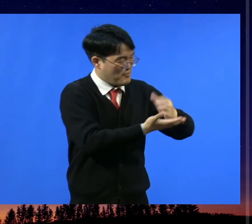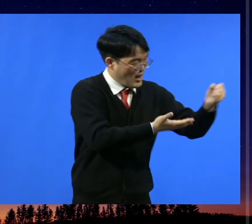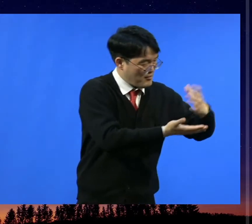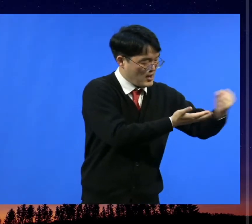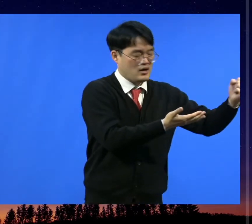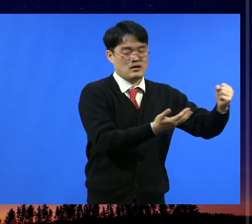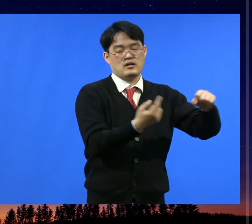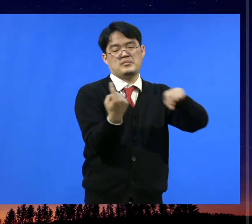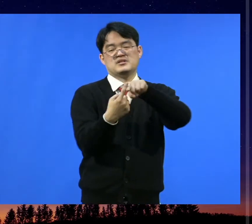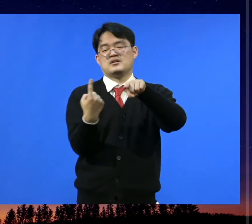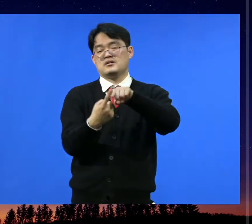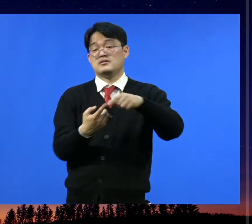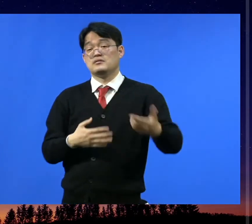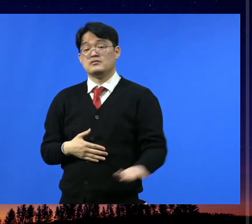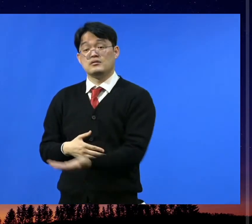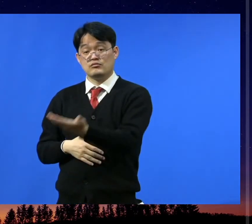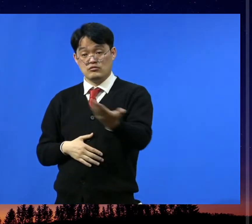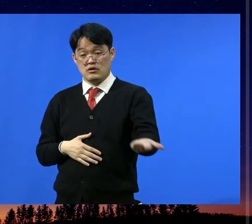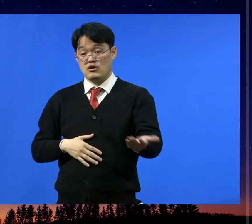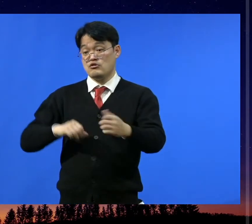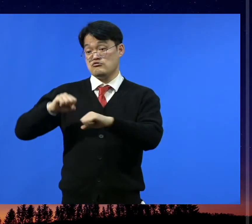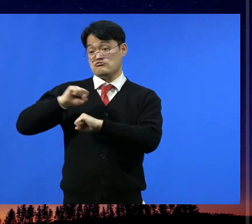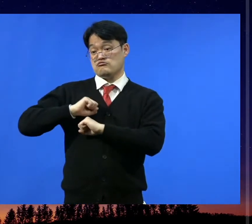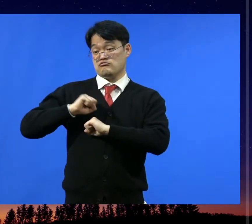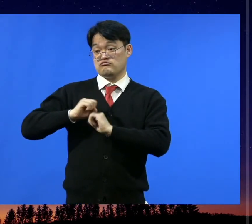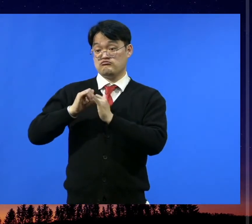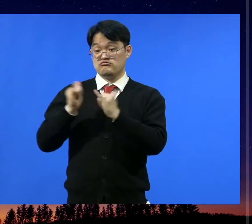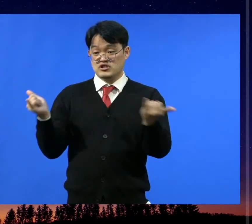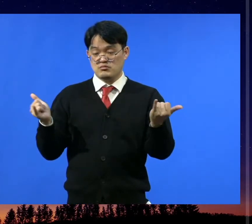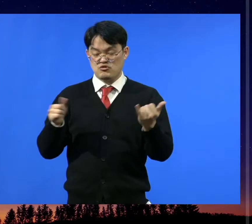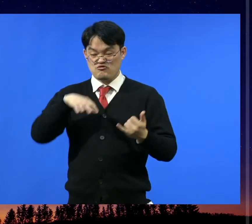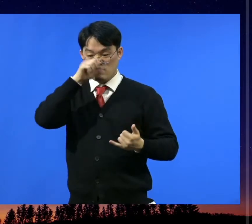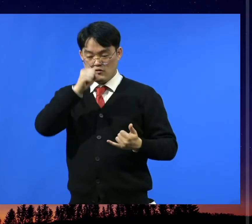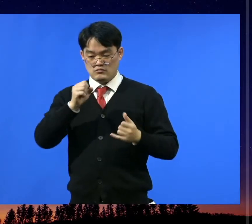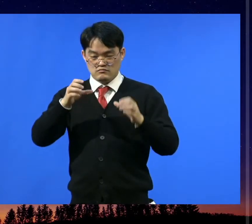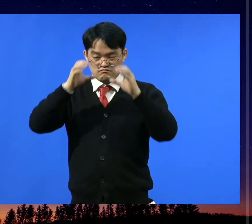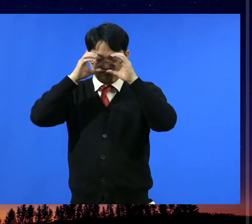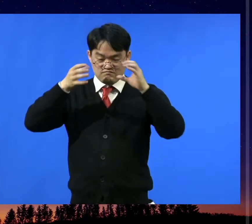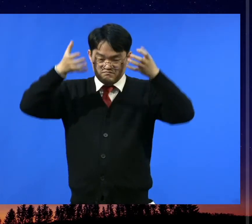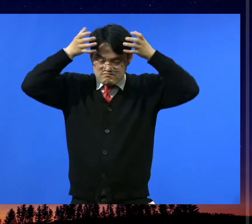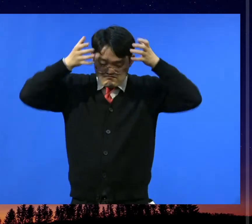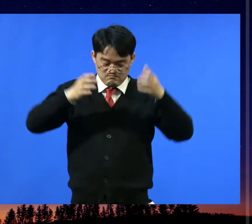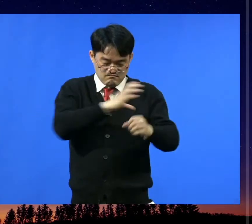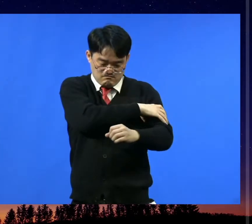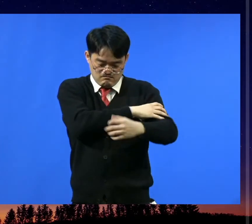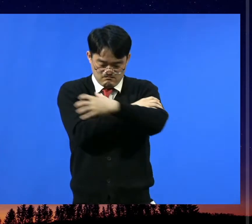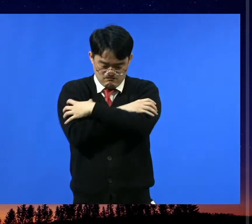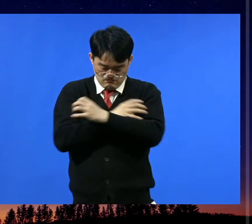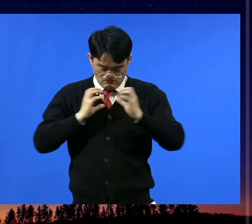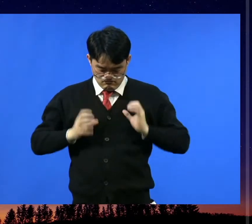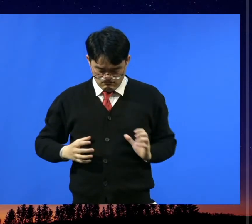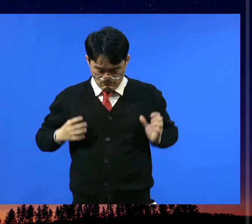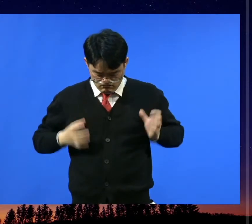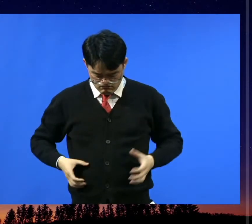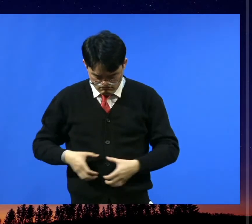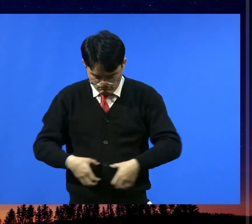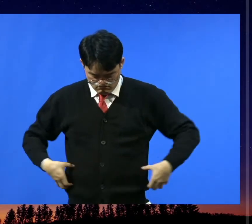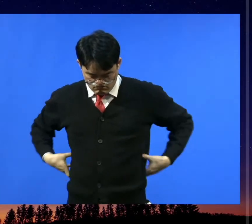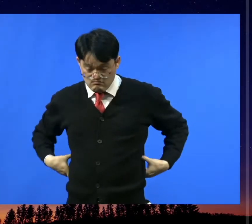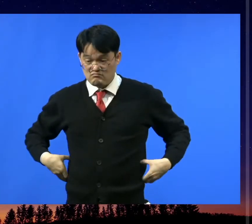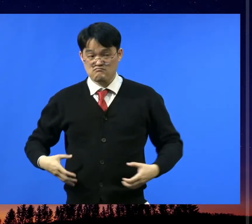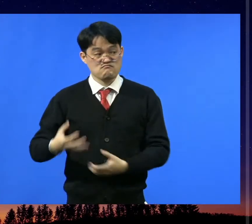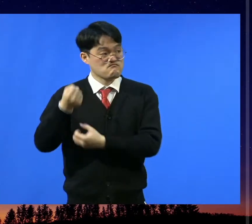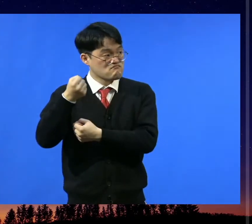여러분 군인이 화려한 이 전신갑주로 온몸을 두르고 있을지라도 그것으로는 싸움을 결정할 수 있는 게 아니에요. 여러분